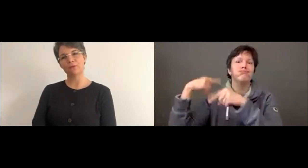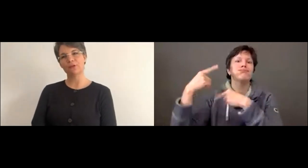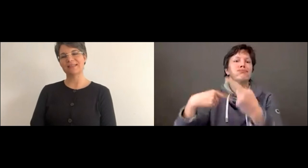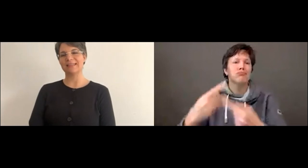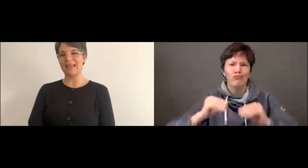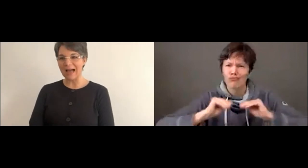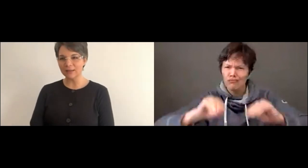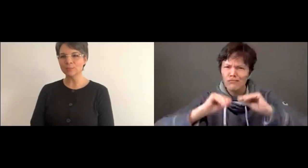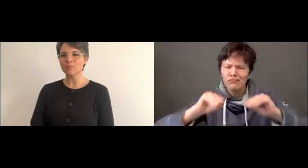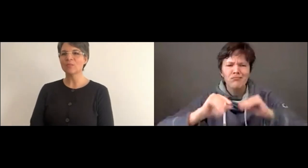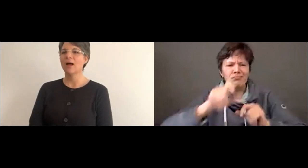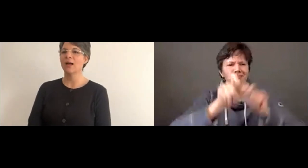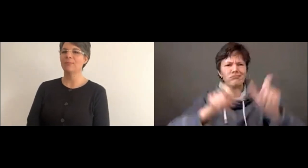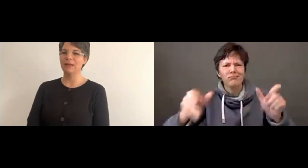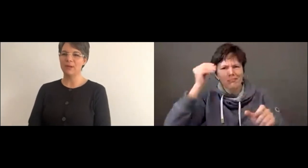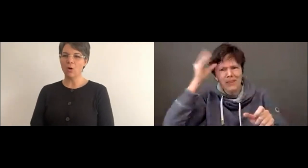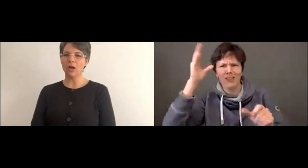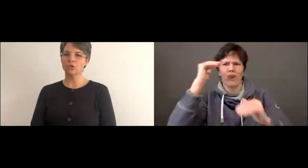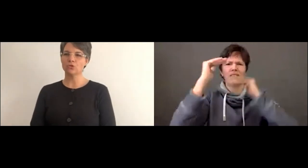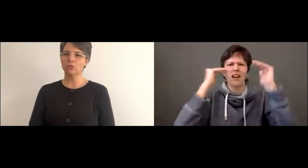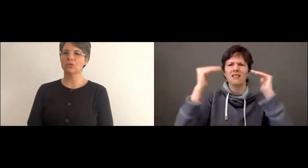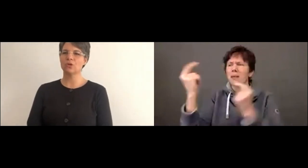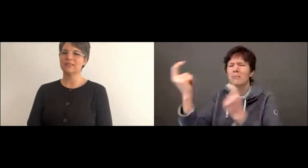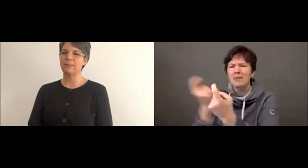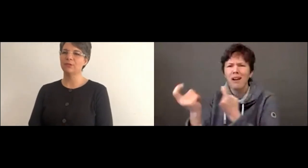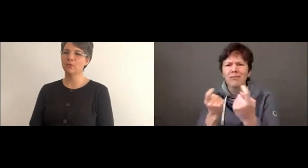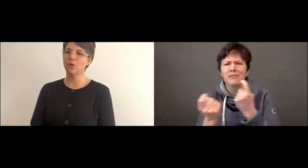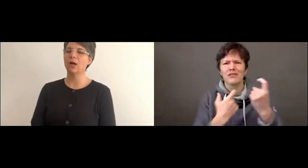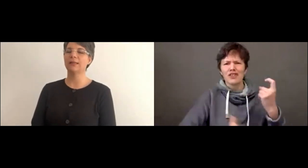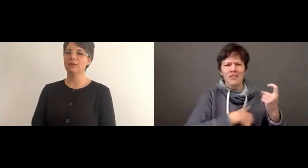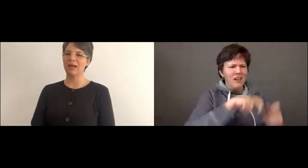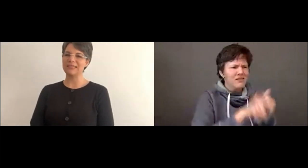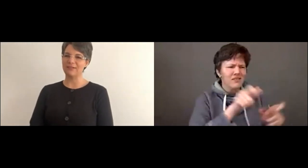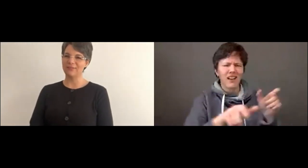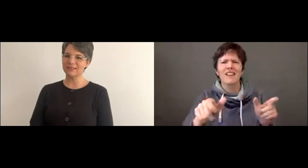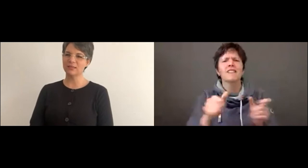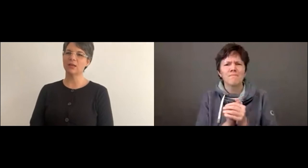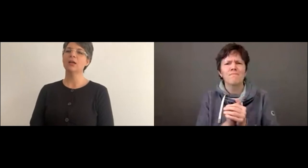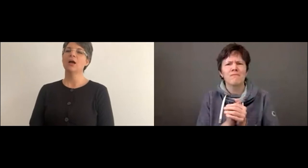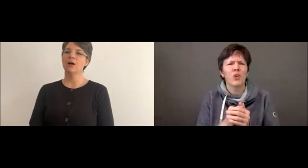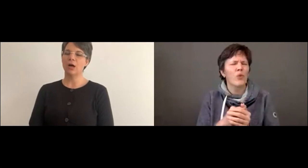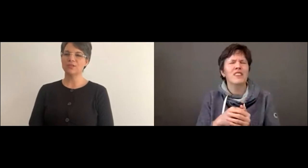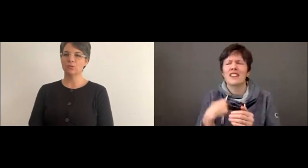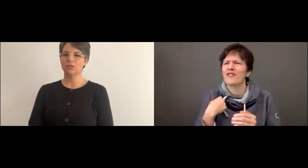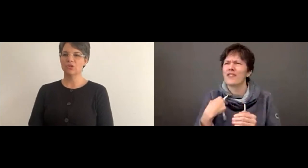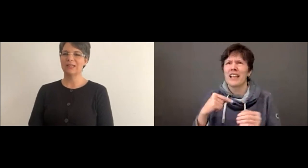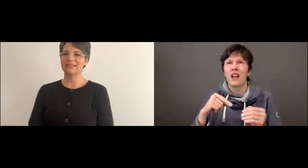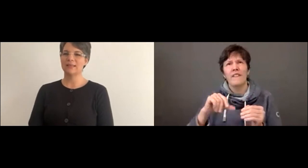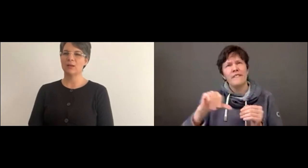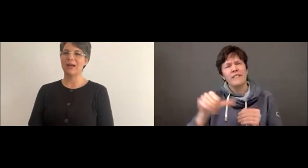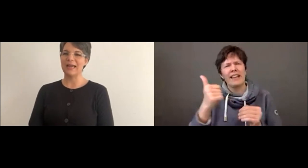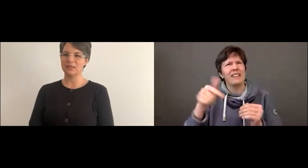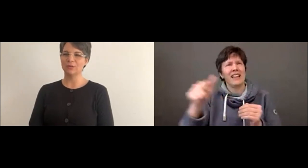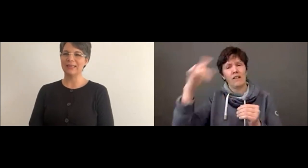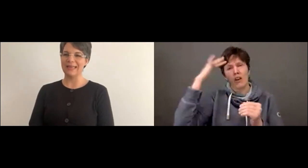seit 5 oder 6 Jahren eben auch Schulungskonzept für den Bereich Erwachsene aus den